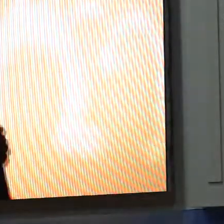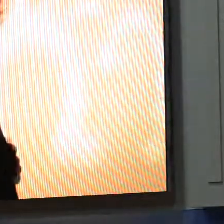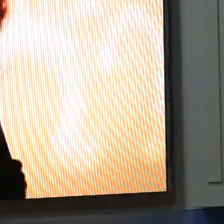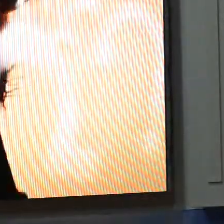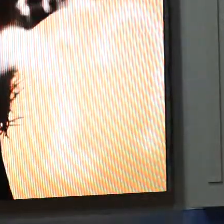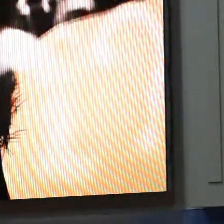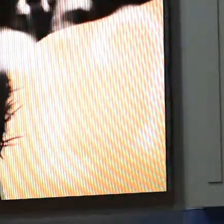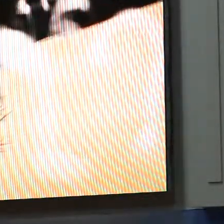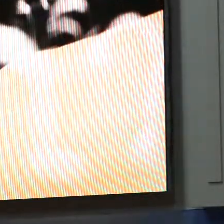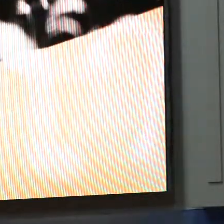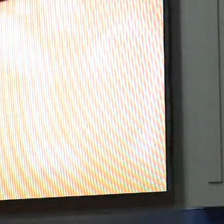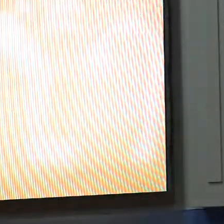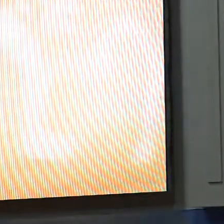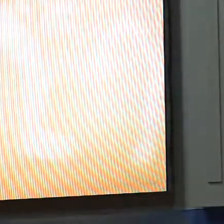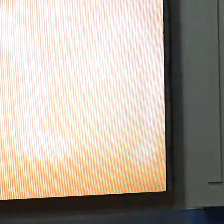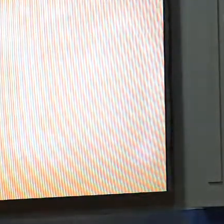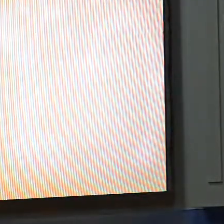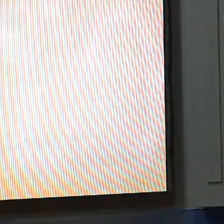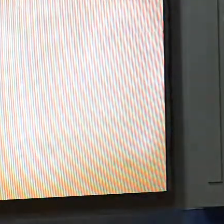십자가에서 죽으시고